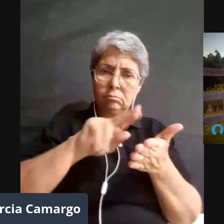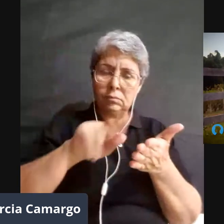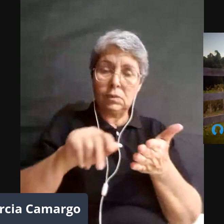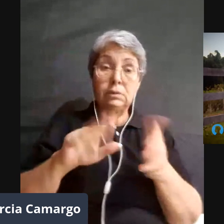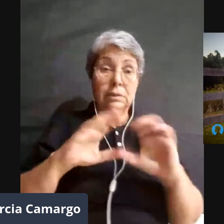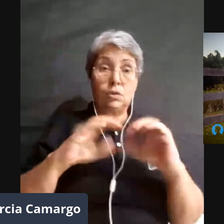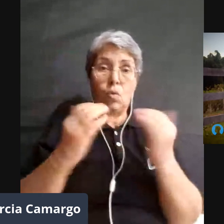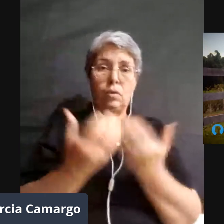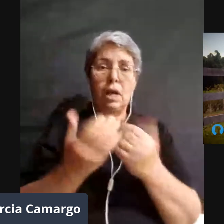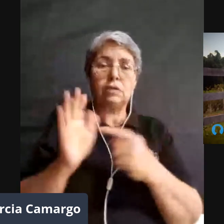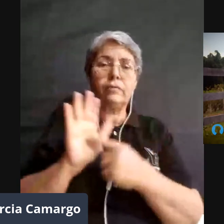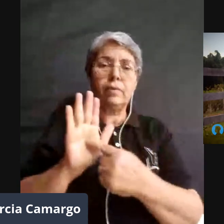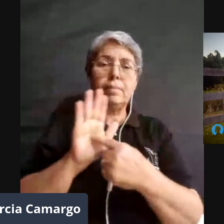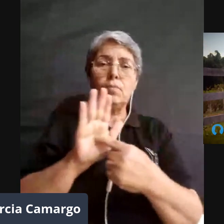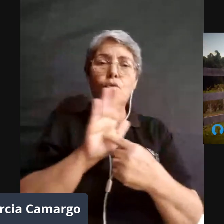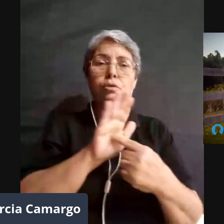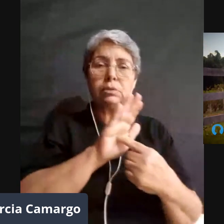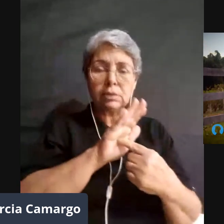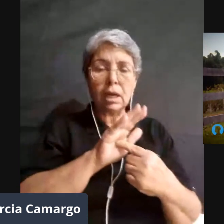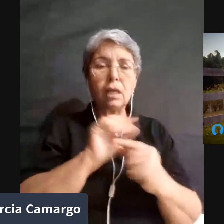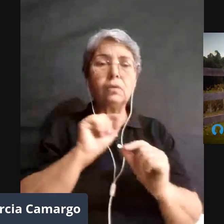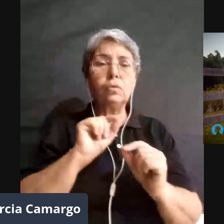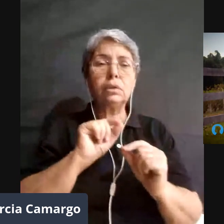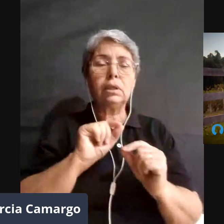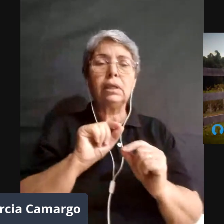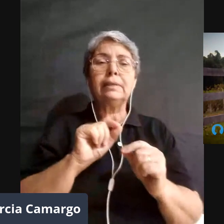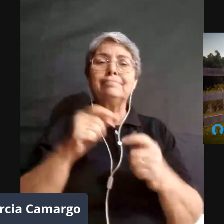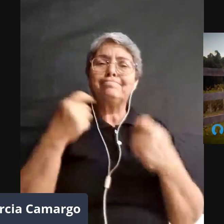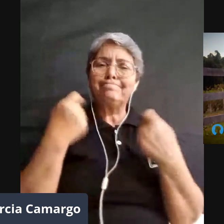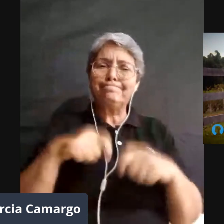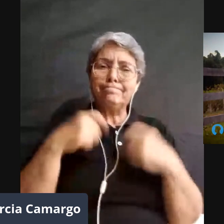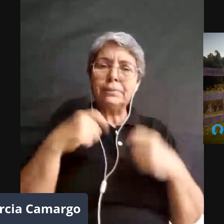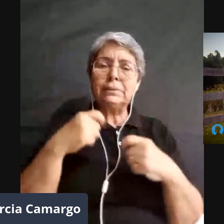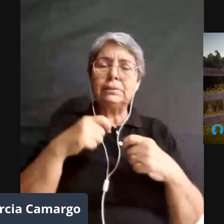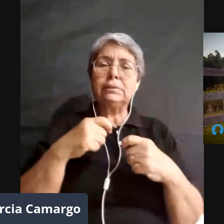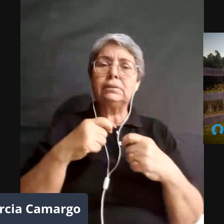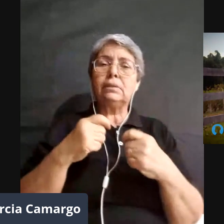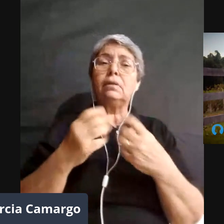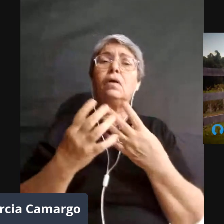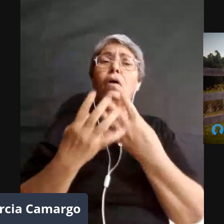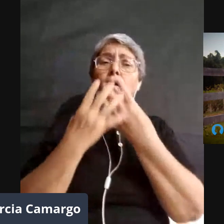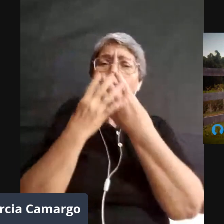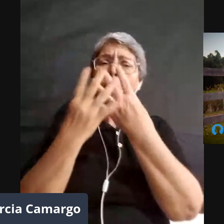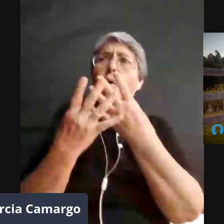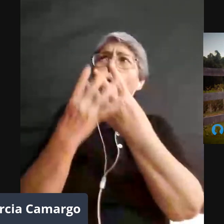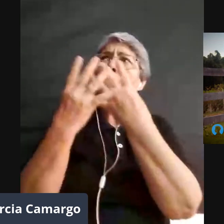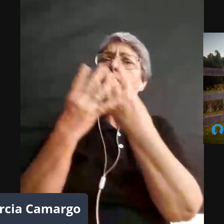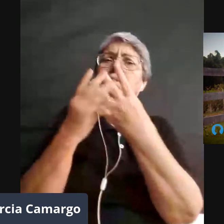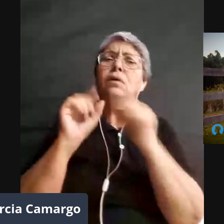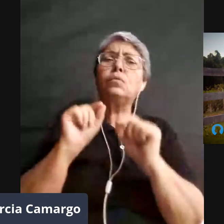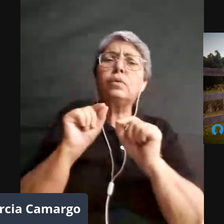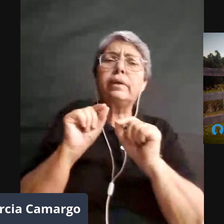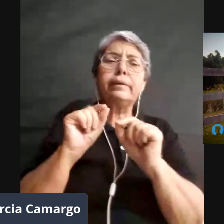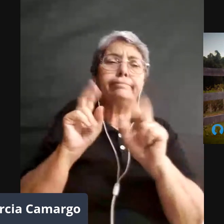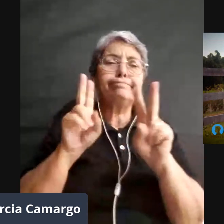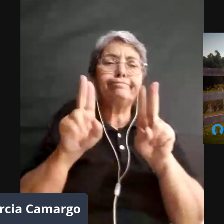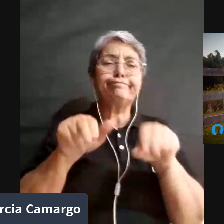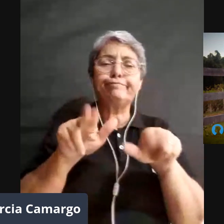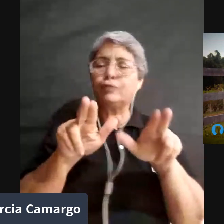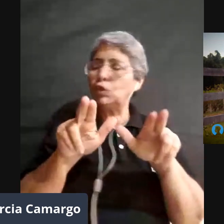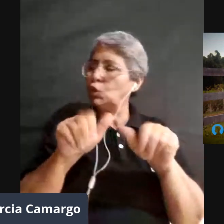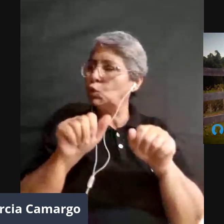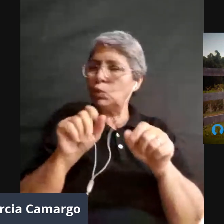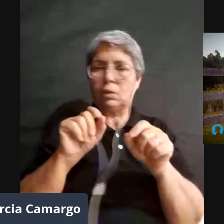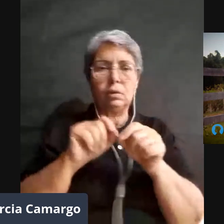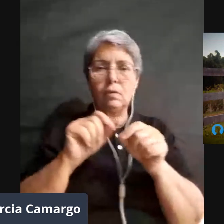congresso, indicam que a plena confissão nunca foi feita. E essa experiência de total humildade perante Deus